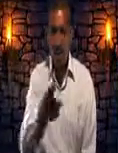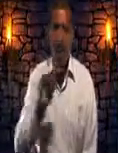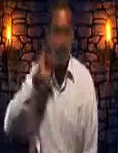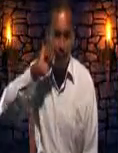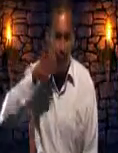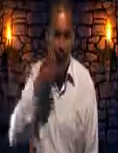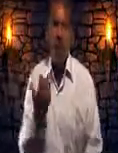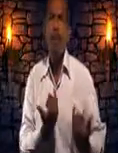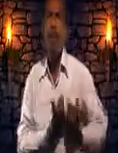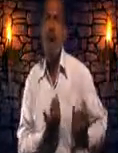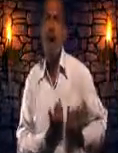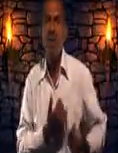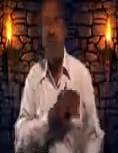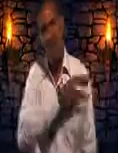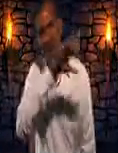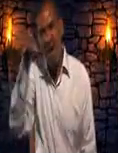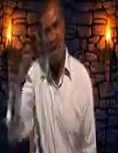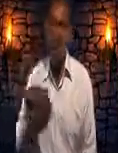இந்த மனுஷன் பாவி என்று நாங்கள்